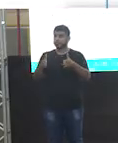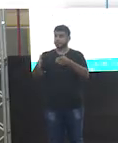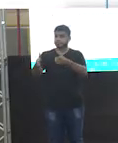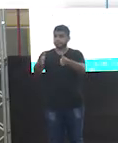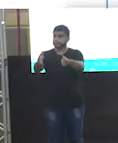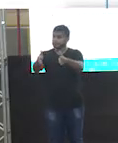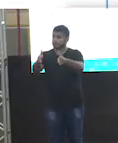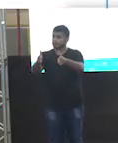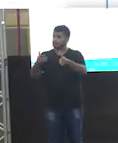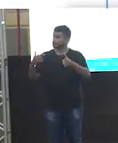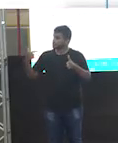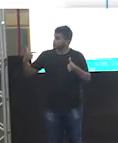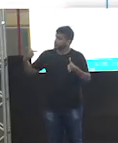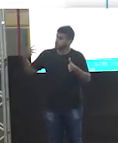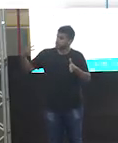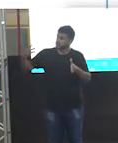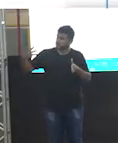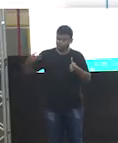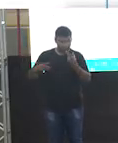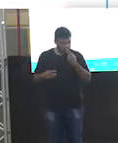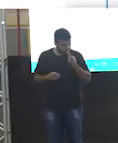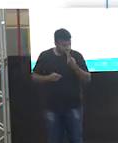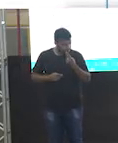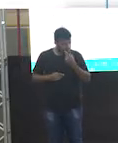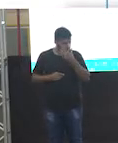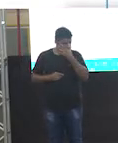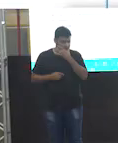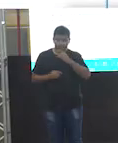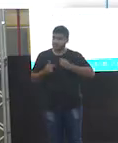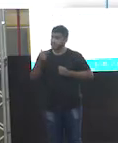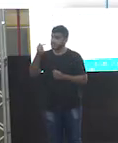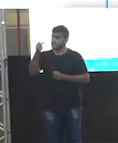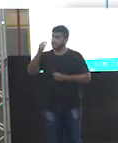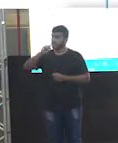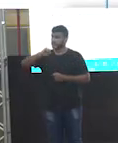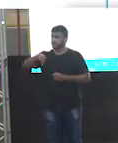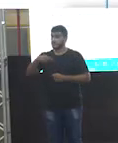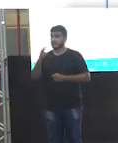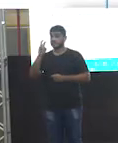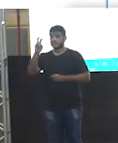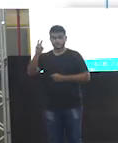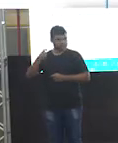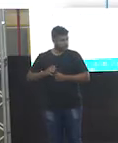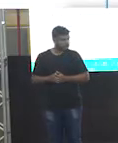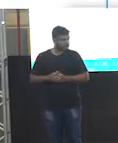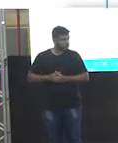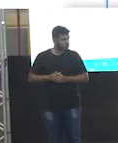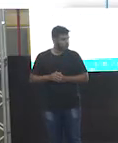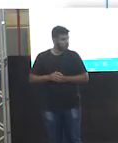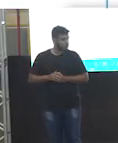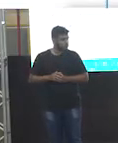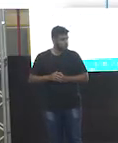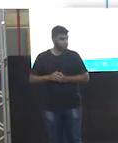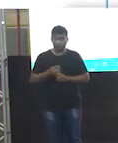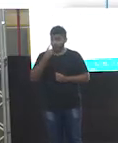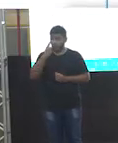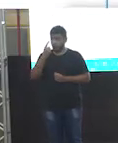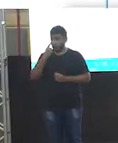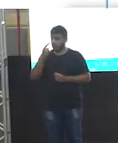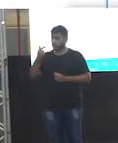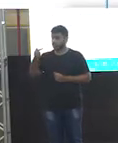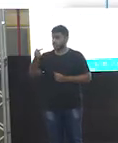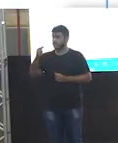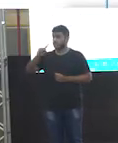entre a primeira e a segunda, estava 5,5. Aí cheguei na segunda. Vou da segunda para a terceira. Se vocês